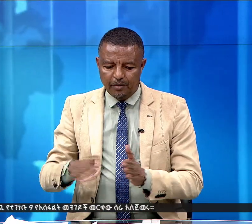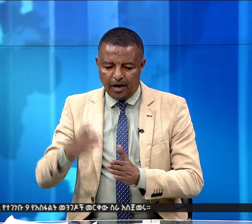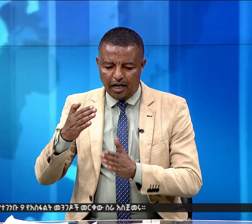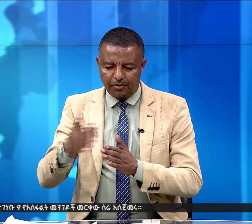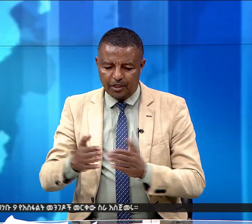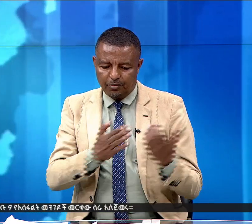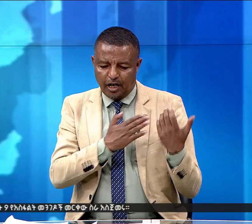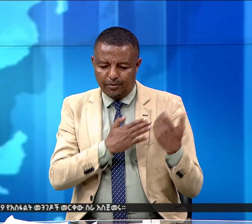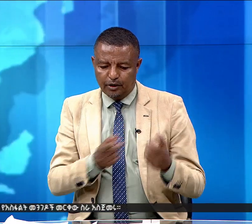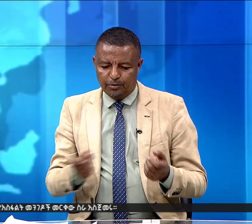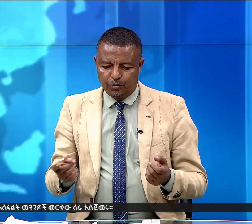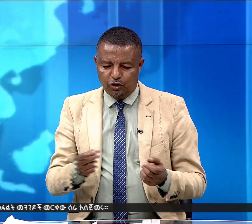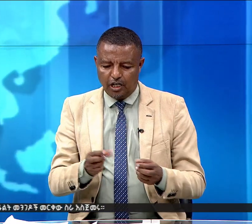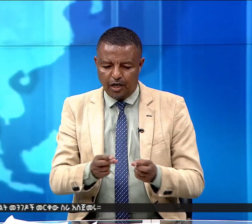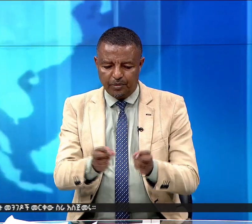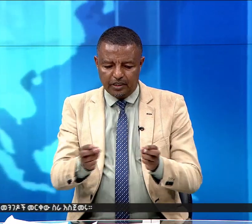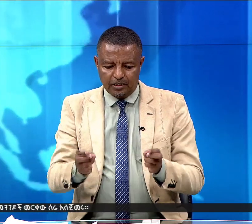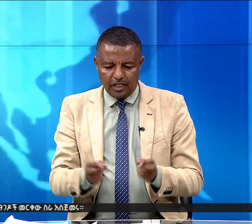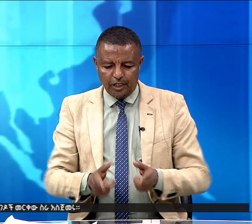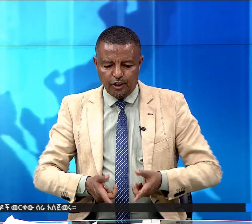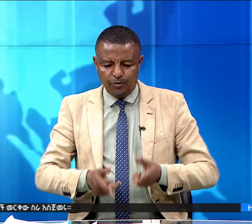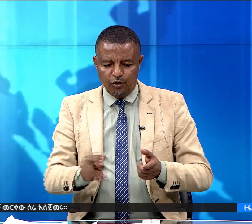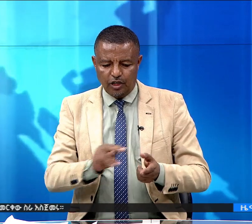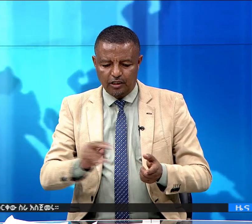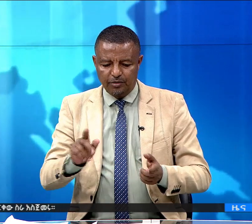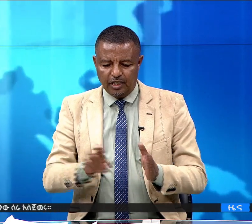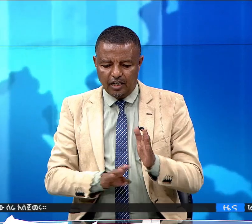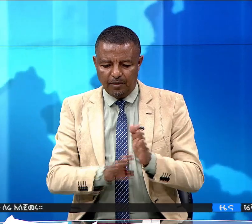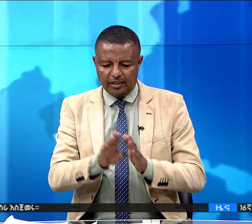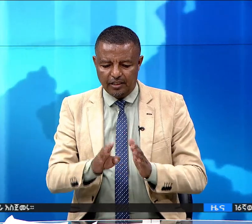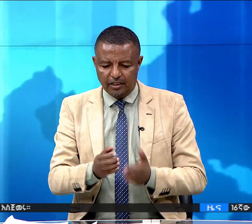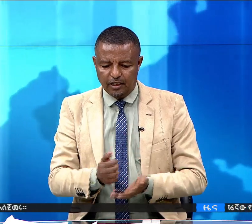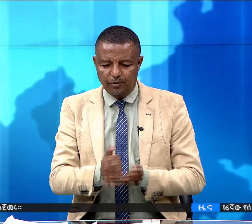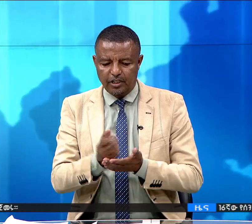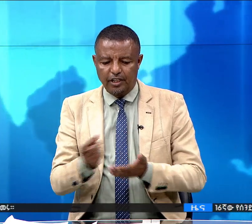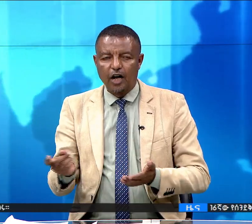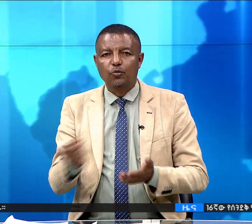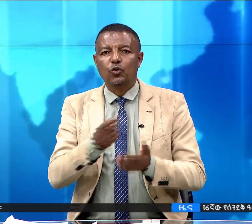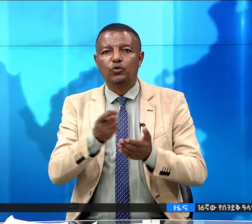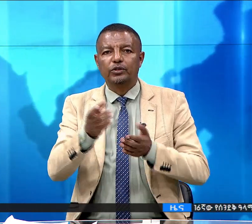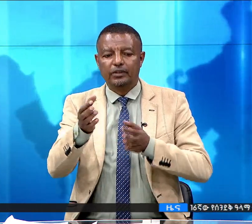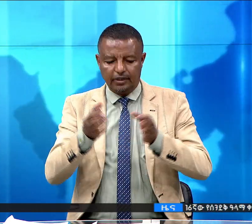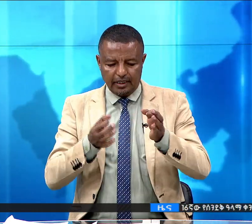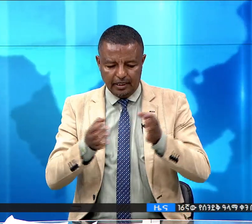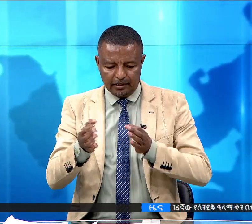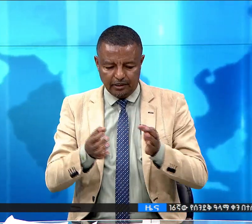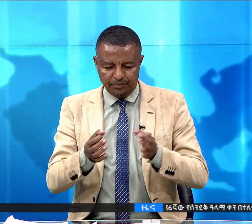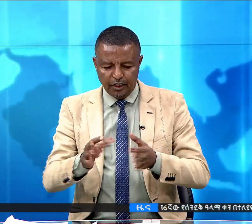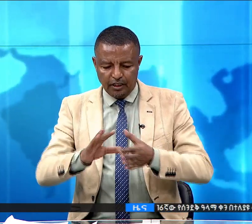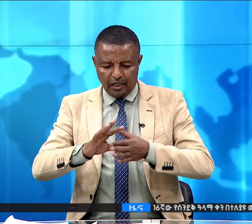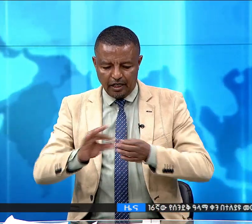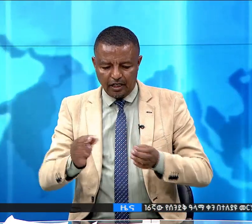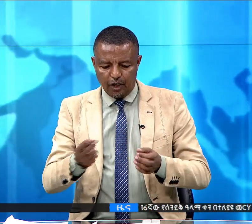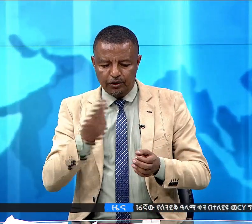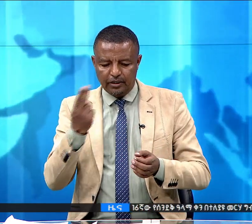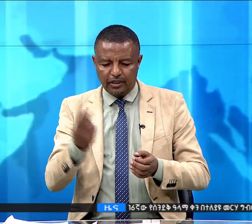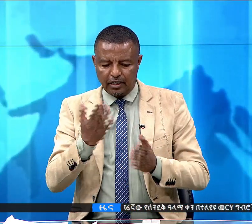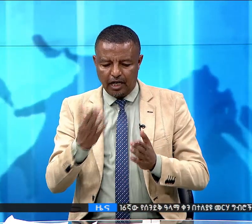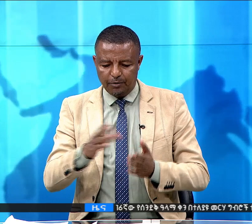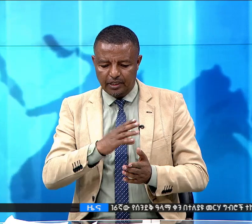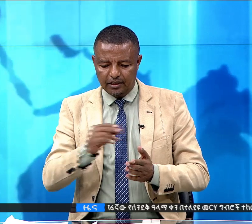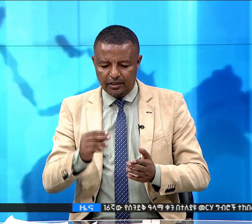ኢትዮጵያ የባህር በር ባለቤት መሆኗ በቀጠና የሚኖራት ሚና ለማሳደግ የሚረዳ መሆኑን ተገለጠ።